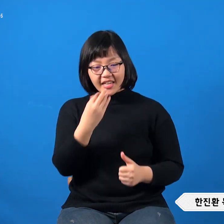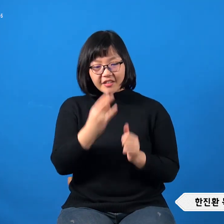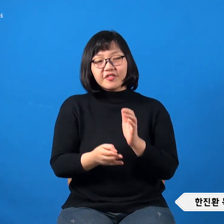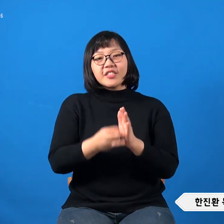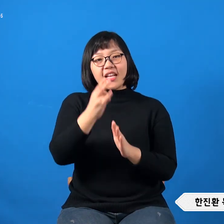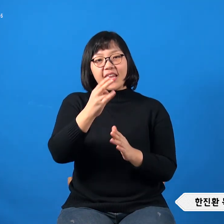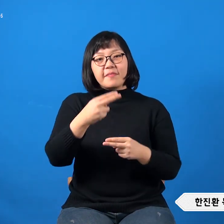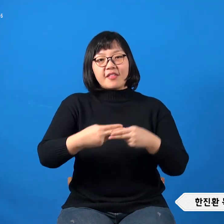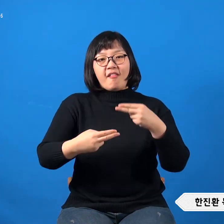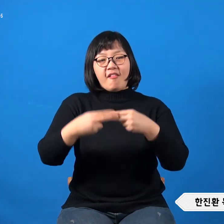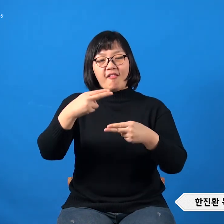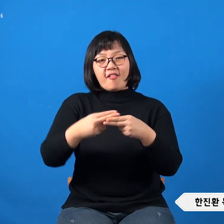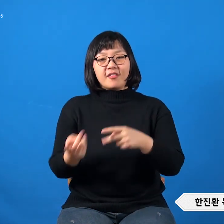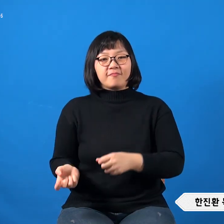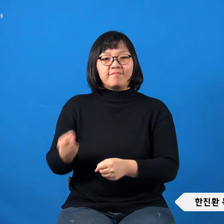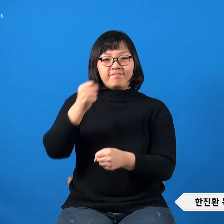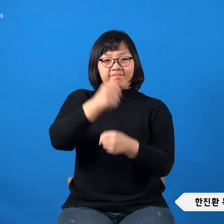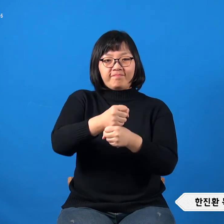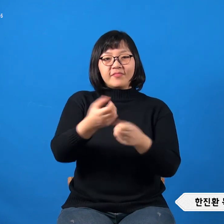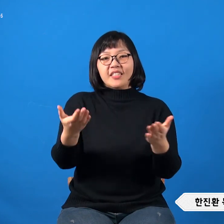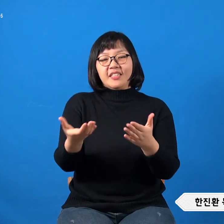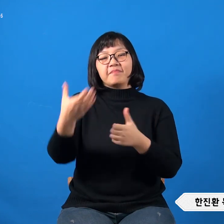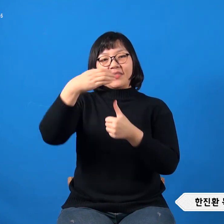위대한 사명을 맡겨주셨지 않습니까?